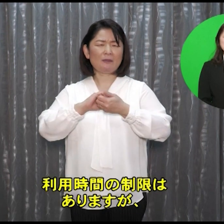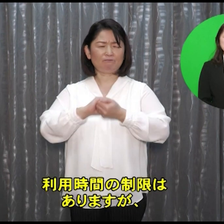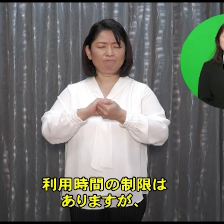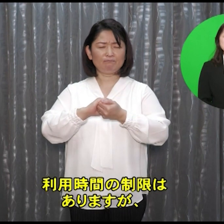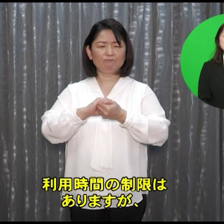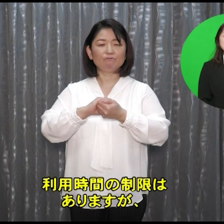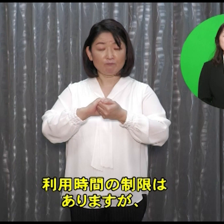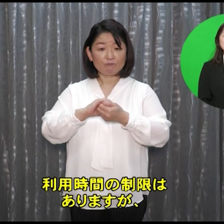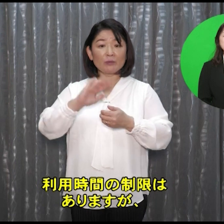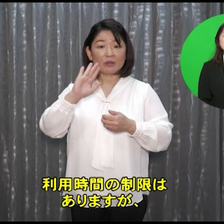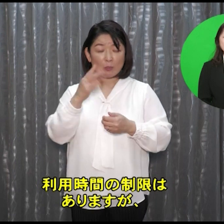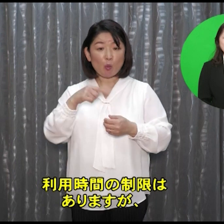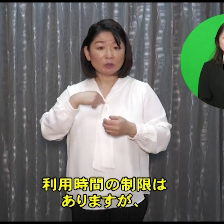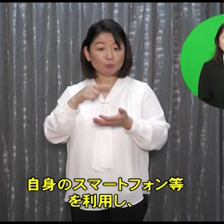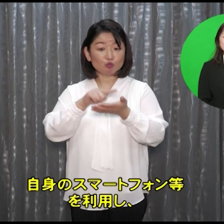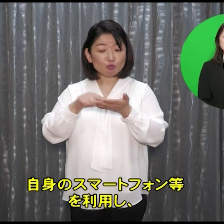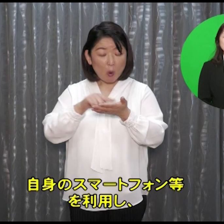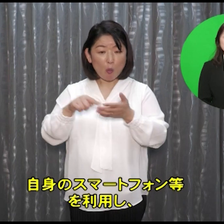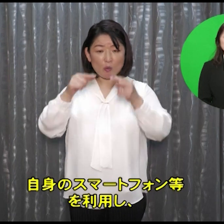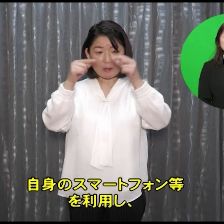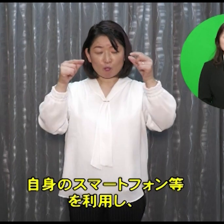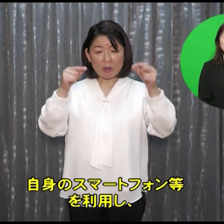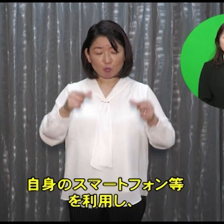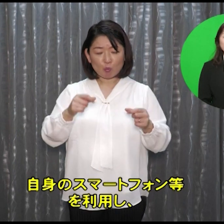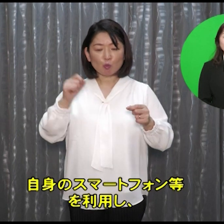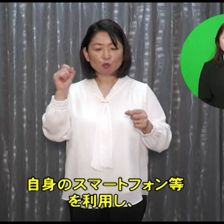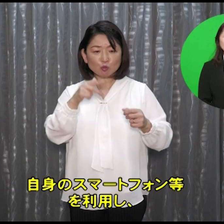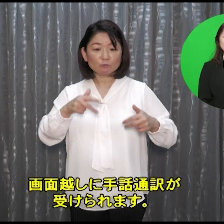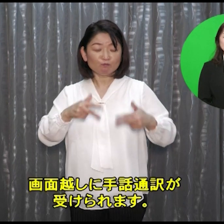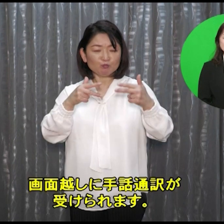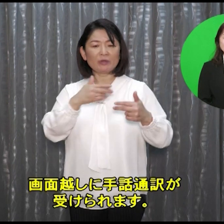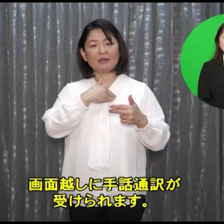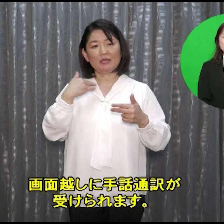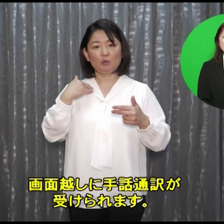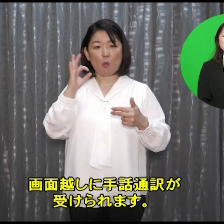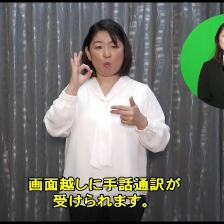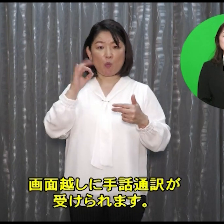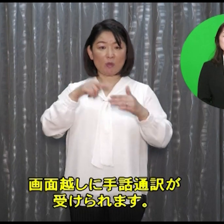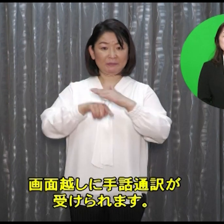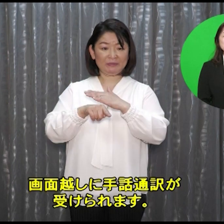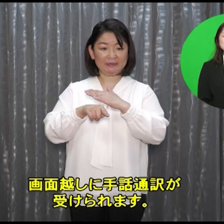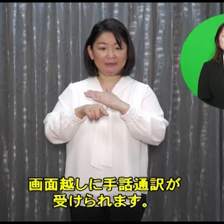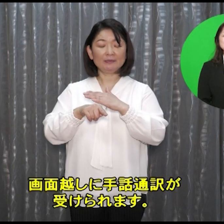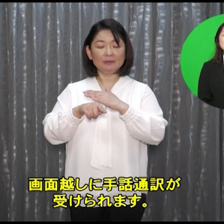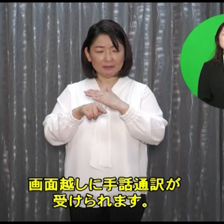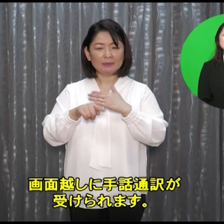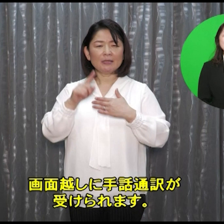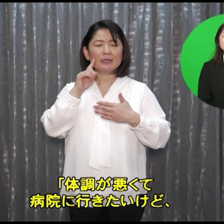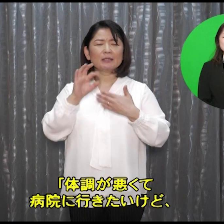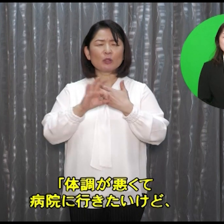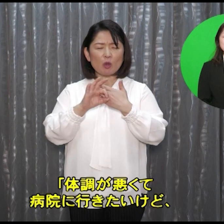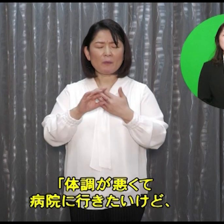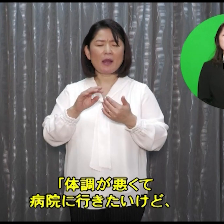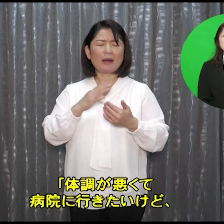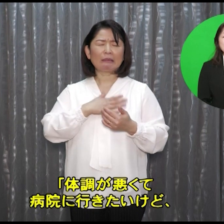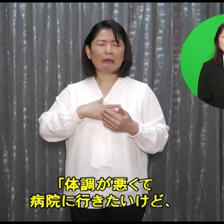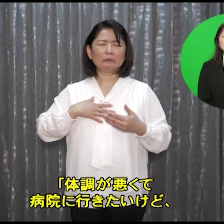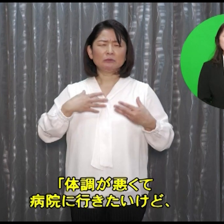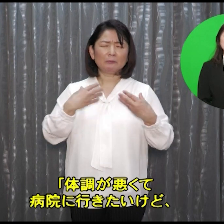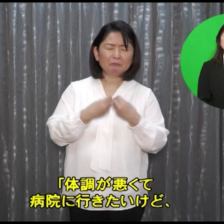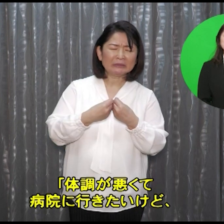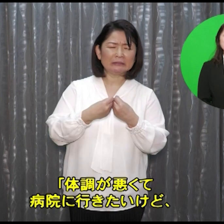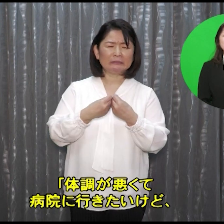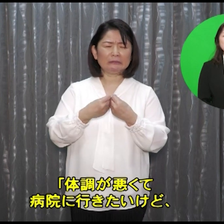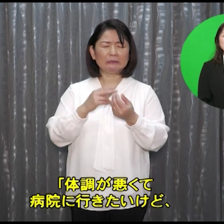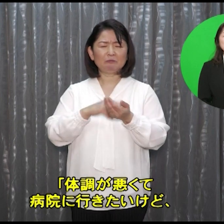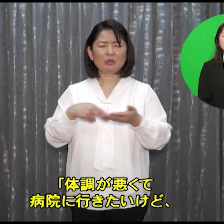利用時間の制限はありますが、自身のスマートフォン等を利用し画面越しに手話通訳が受けられます。体調